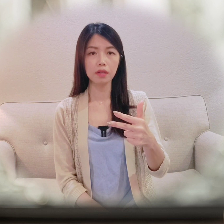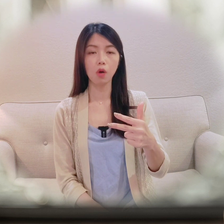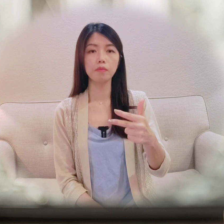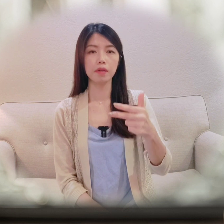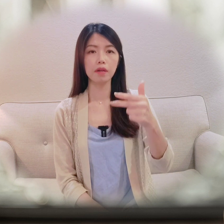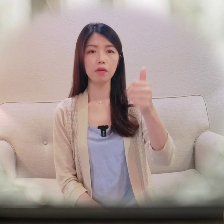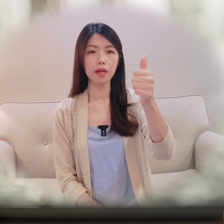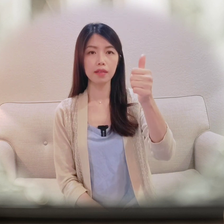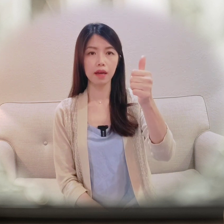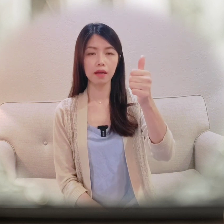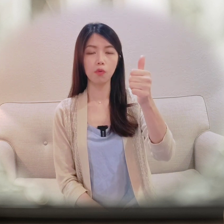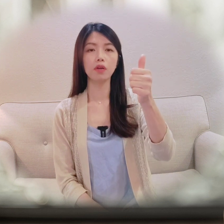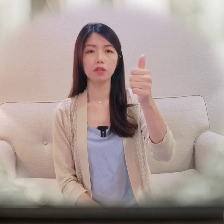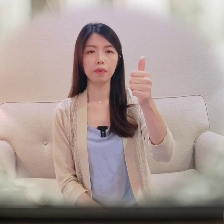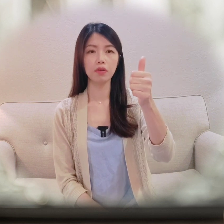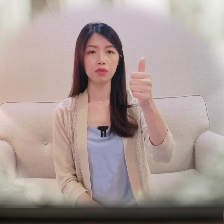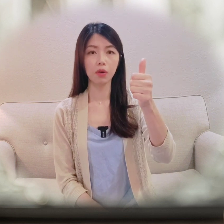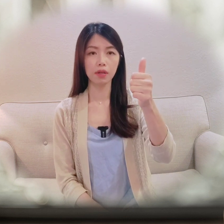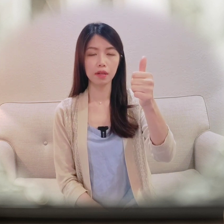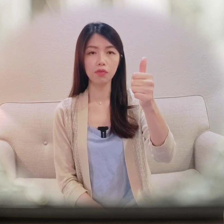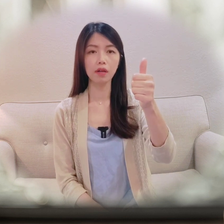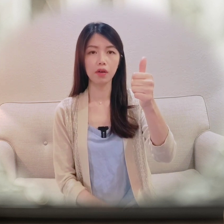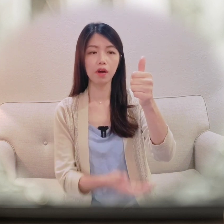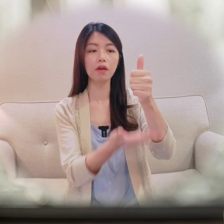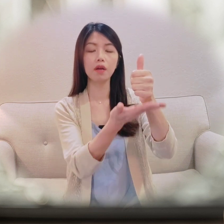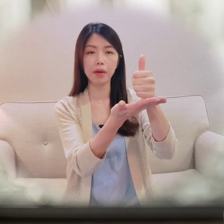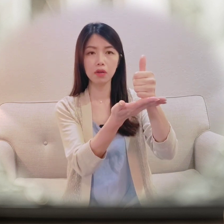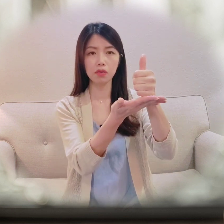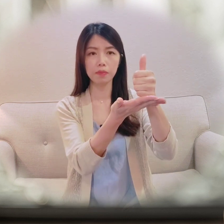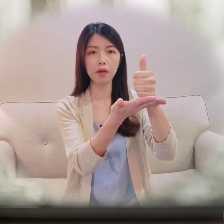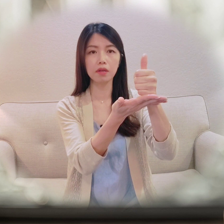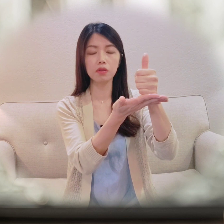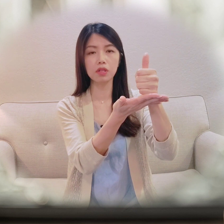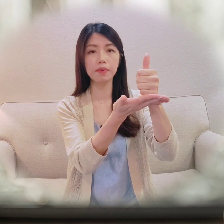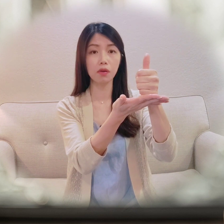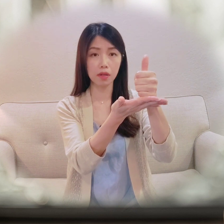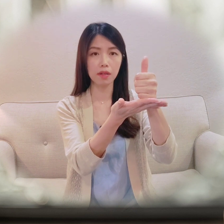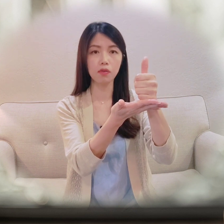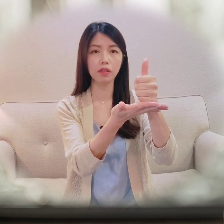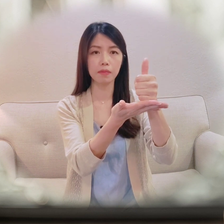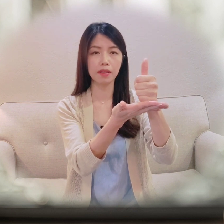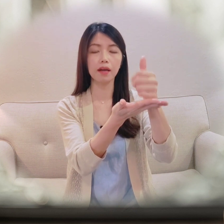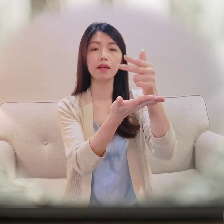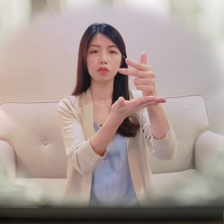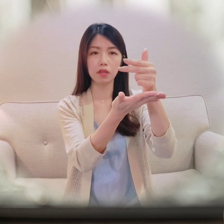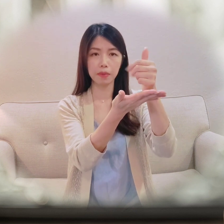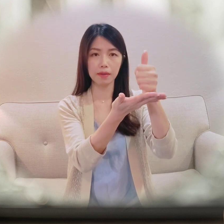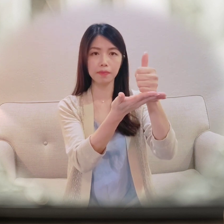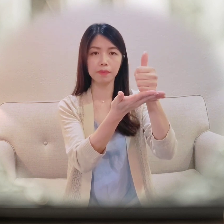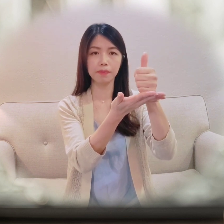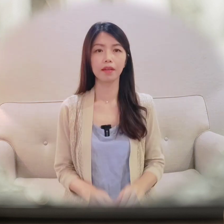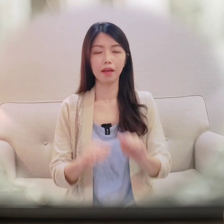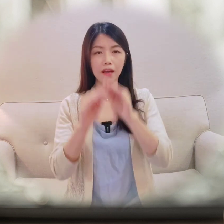중지를 접으면서 살짝 올려주시면 주라고 하는 뜻의 수어가 되고요. 받쳐주시면 주님이라고 하는 뜻의 수어가 됩니다.